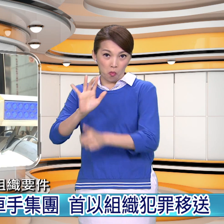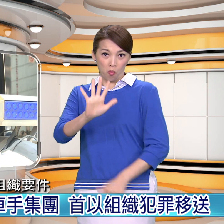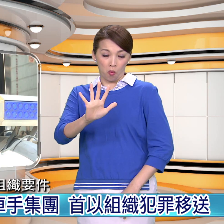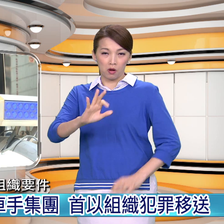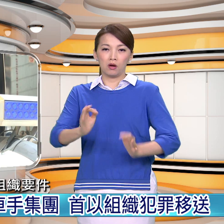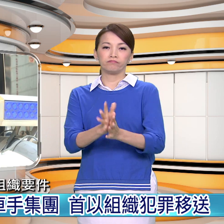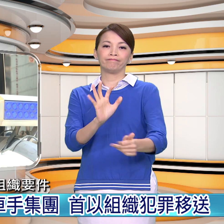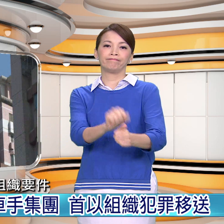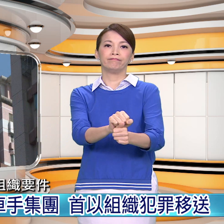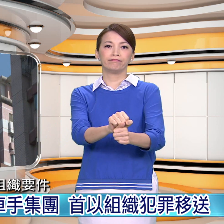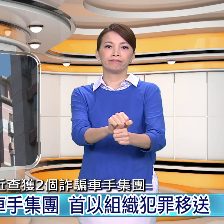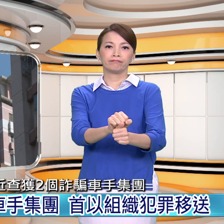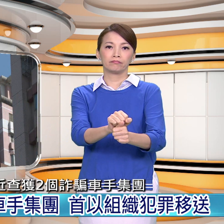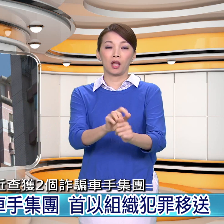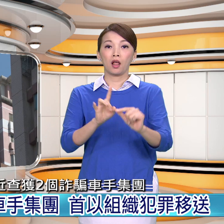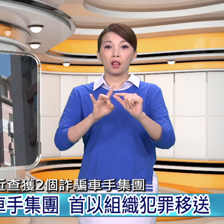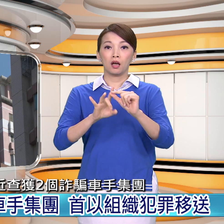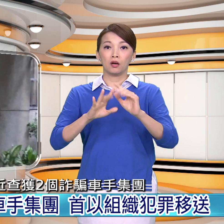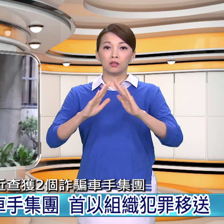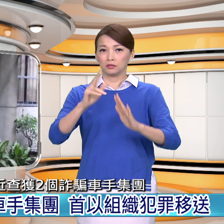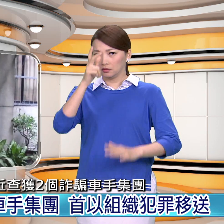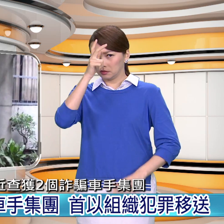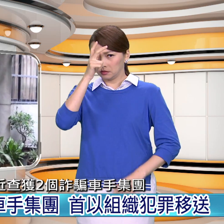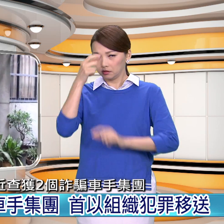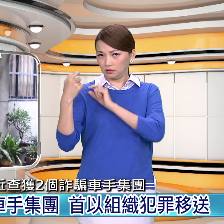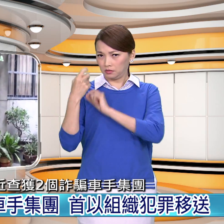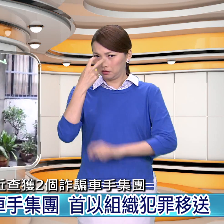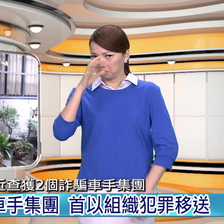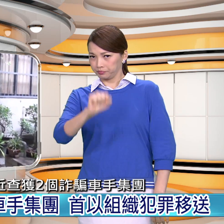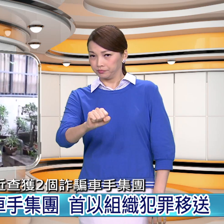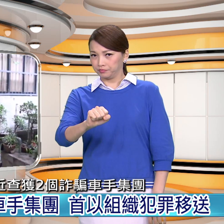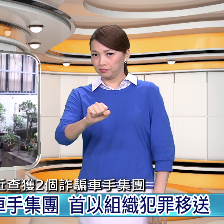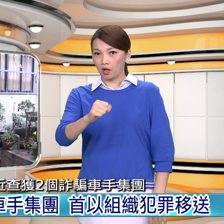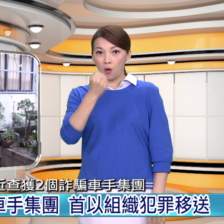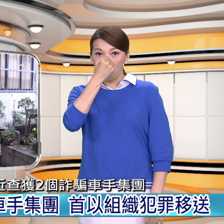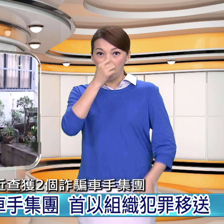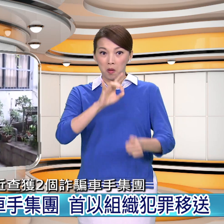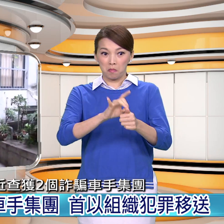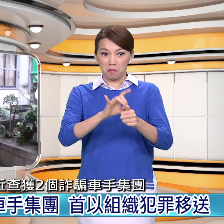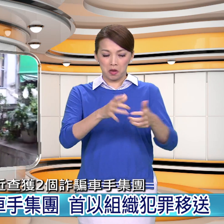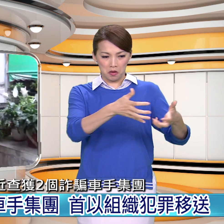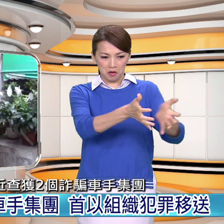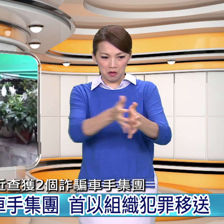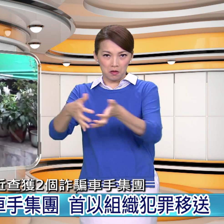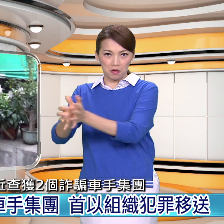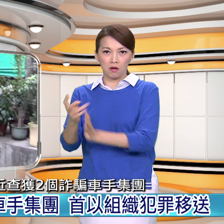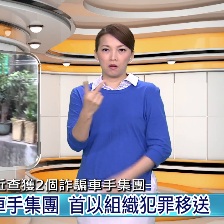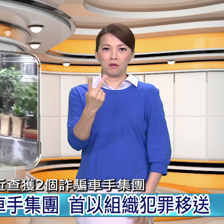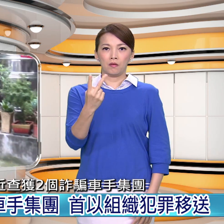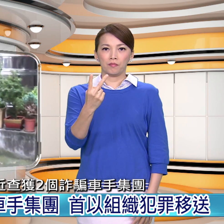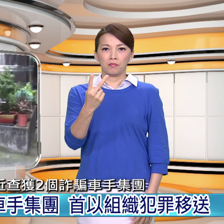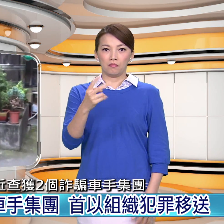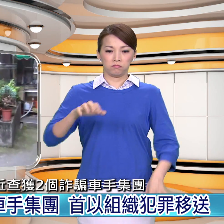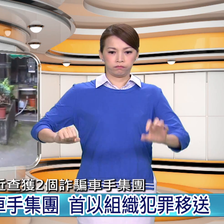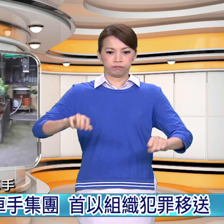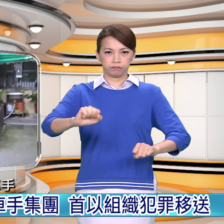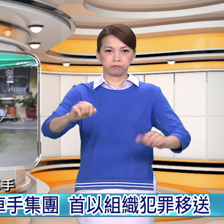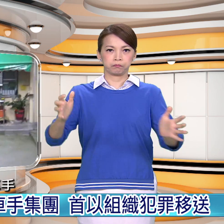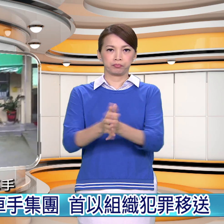织要件。台中市警方最近就查获了两个诈骗车手集团，总共逮